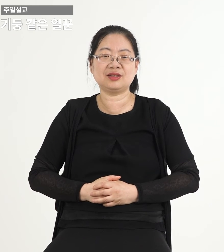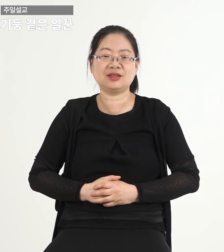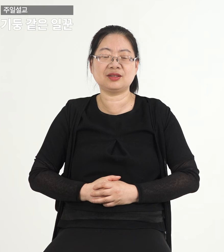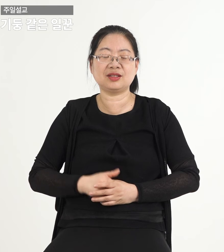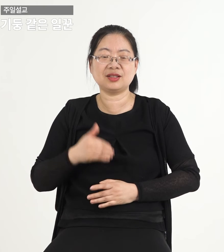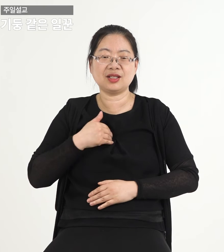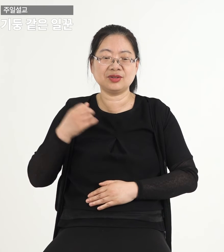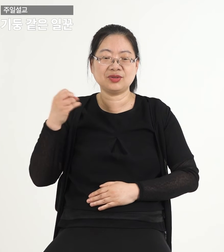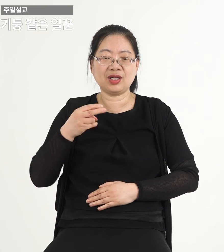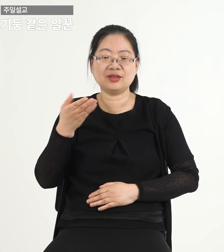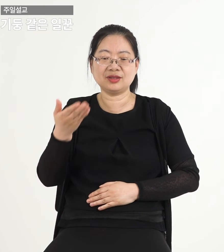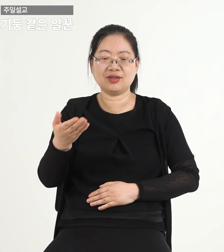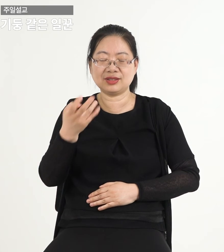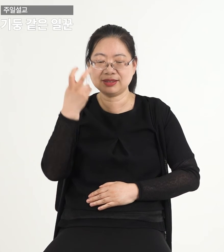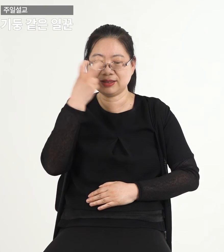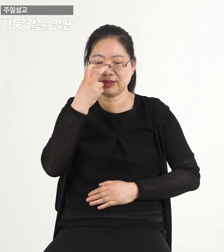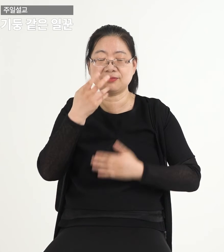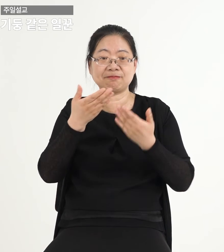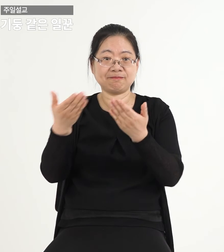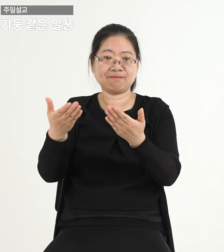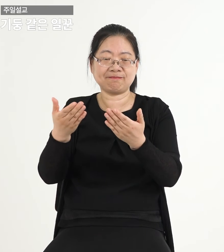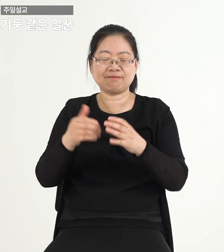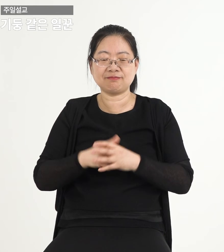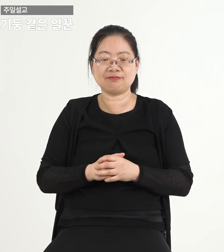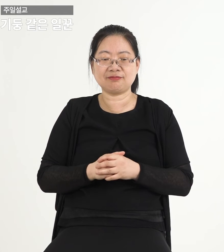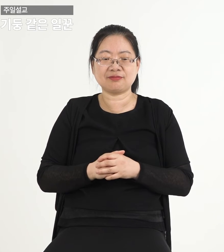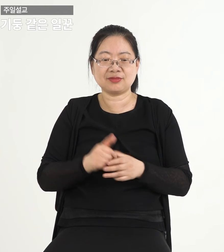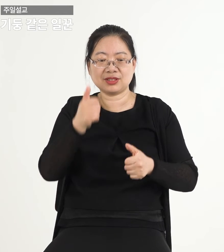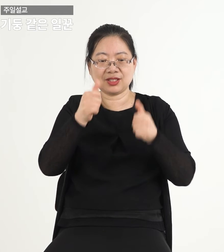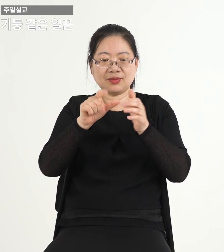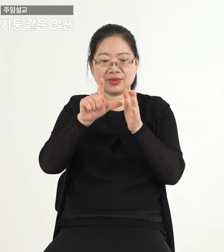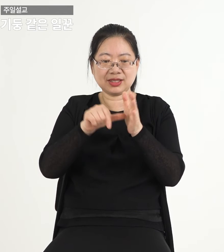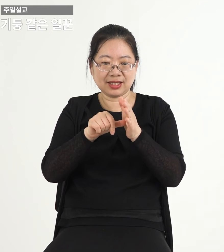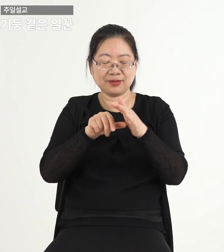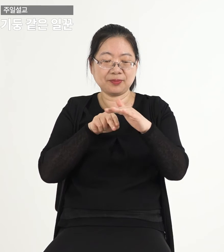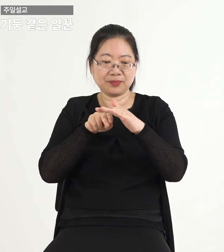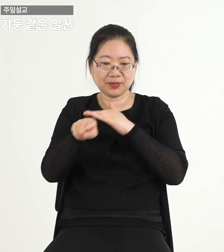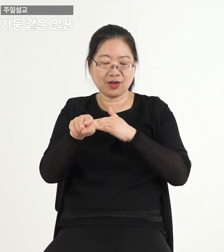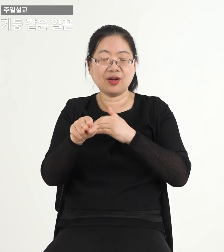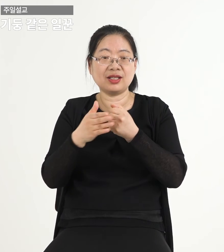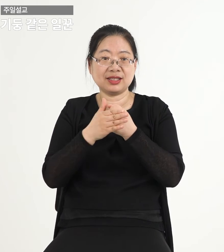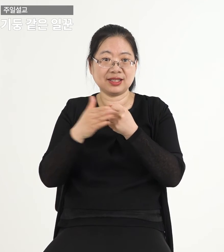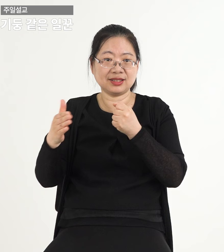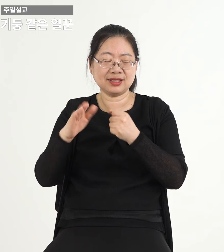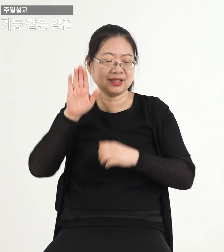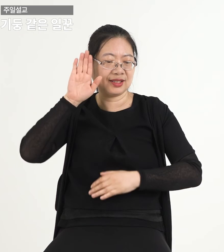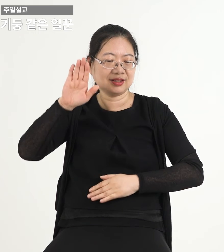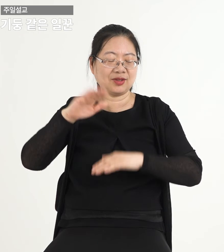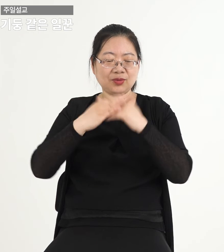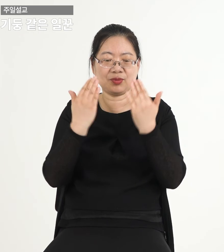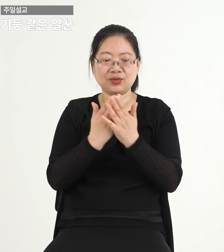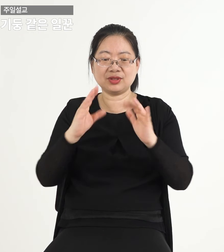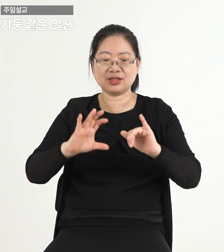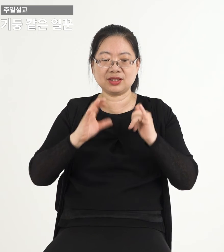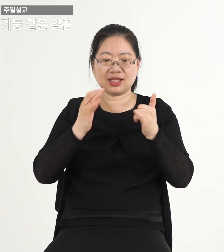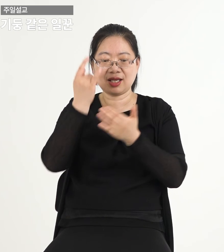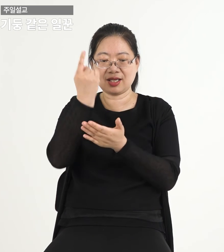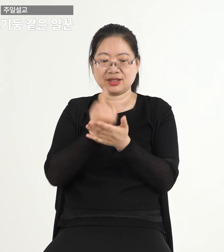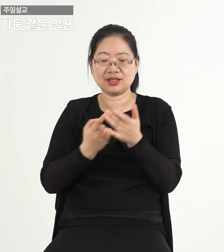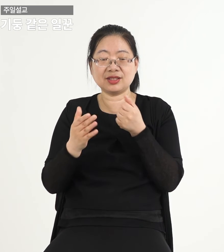내가 또한 너를 지켜 시험의 때를 면하게 하리니 이는 장차 온 세상에